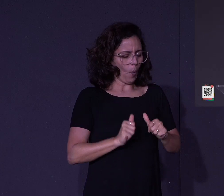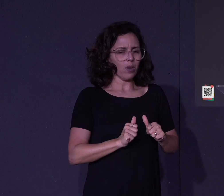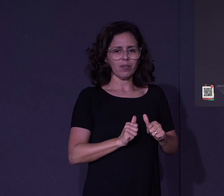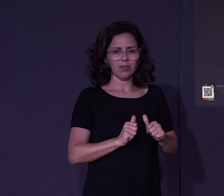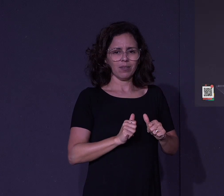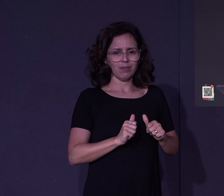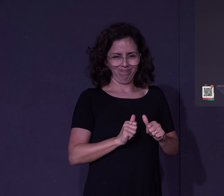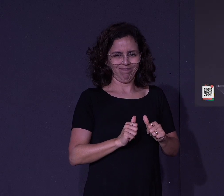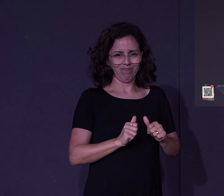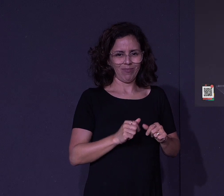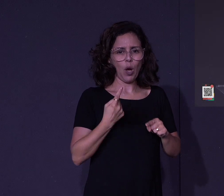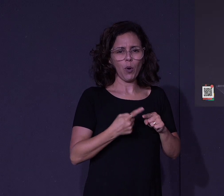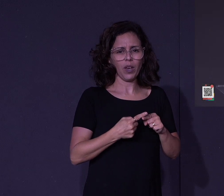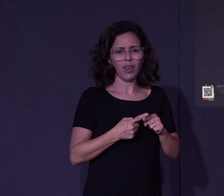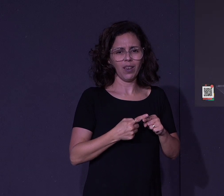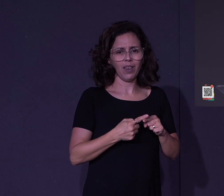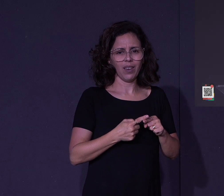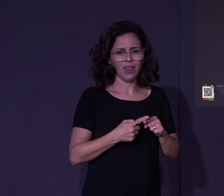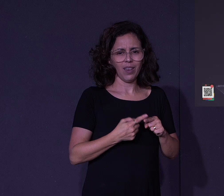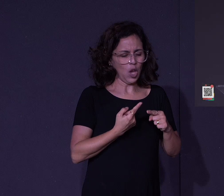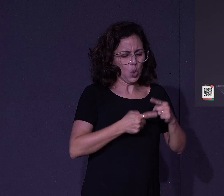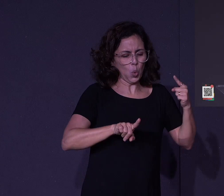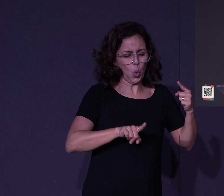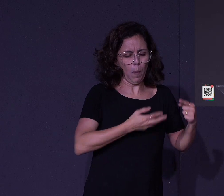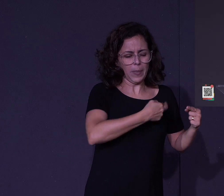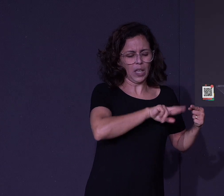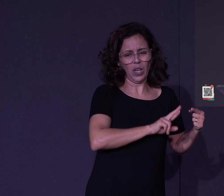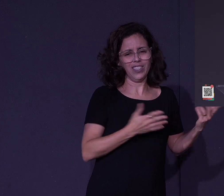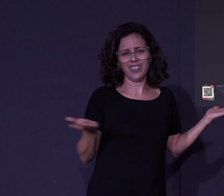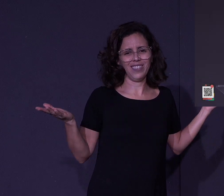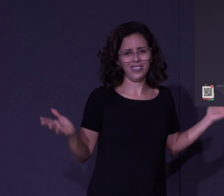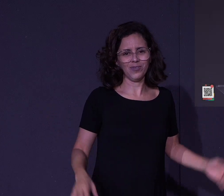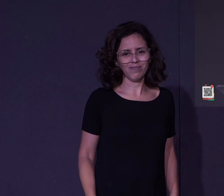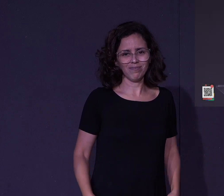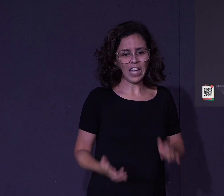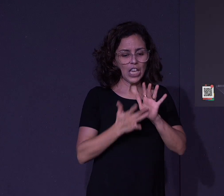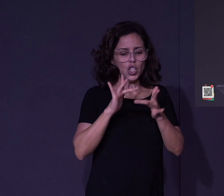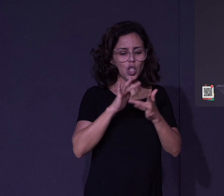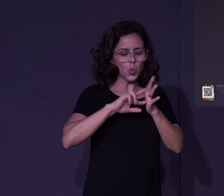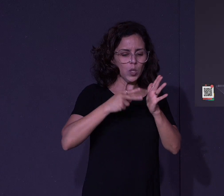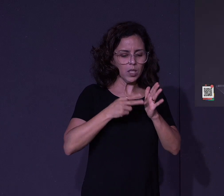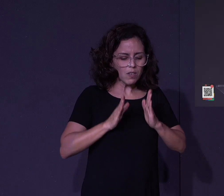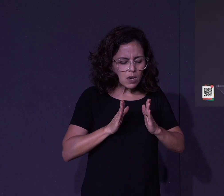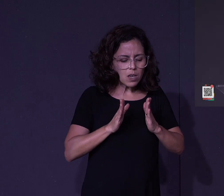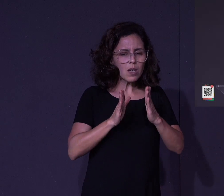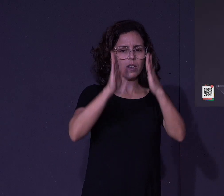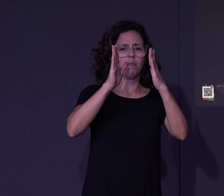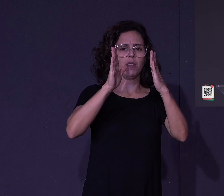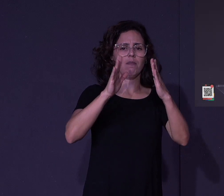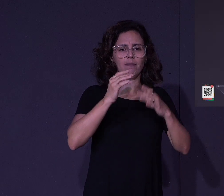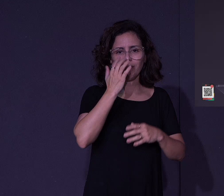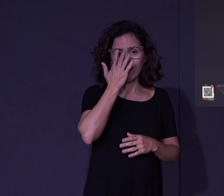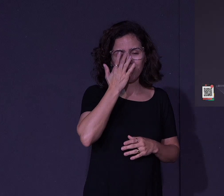ver com religião, irmão. Ele é o único caminho que nos leva a Deus. O único. Ele não